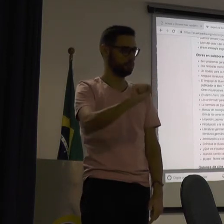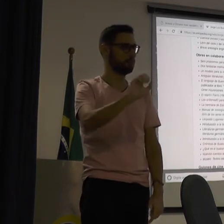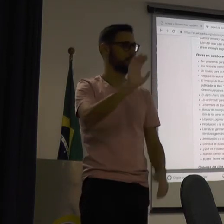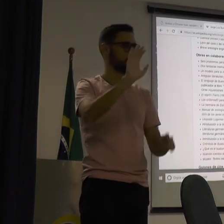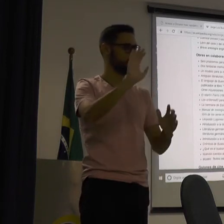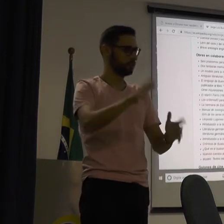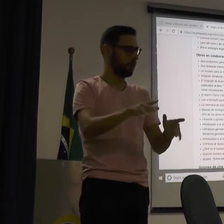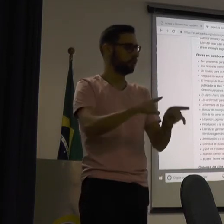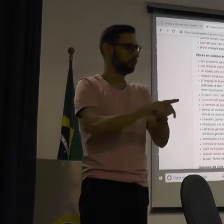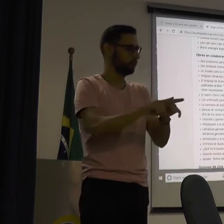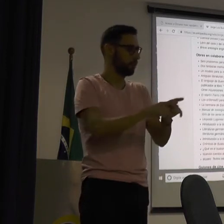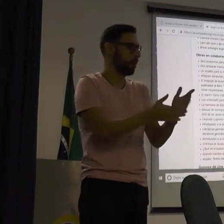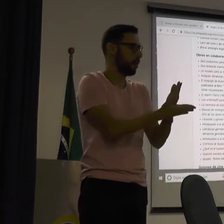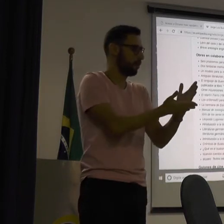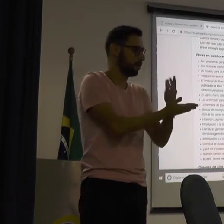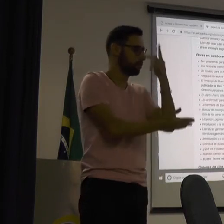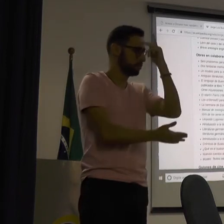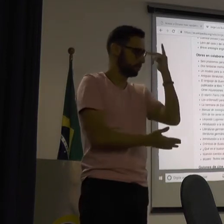O Augusto de Campos